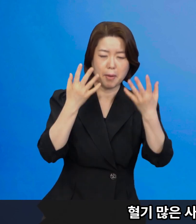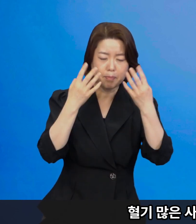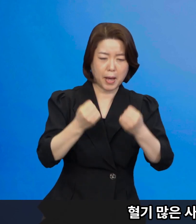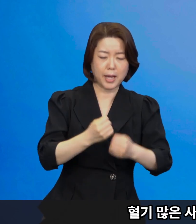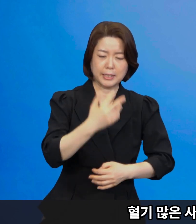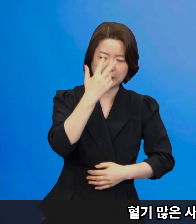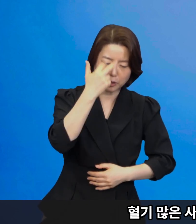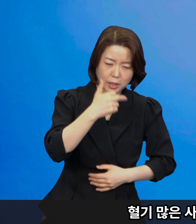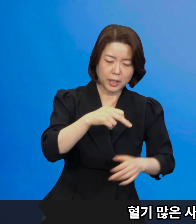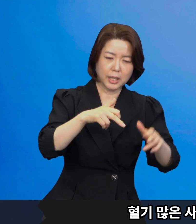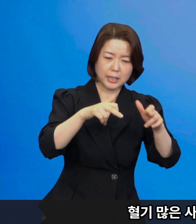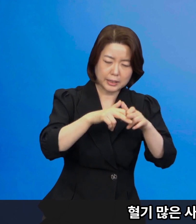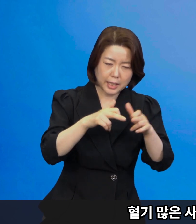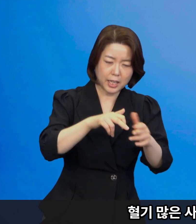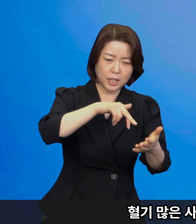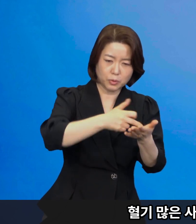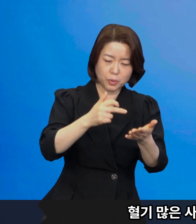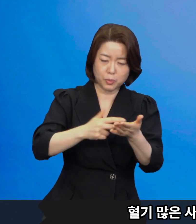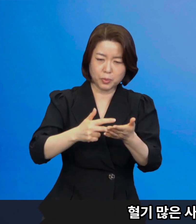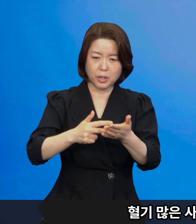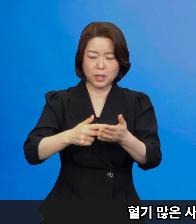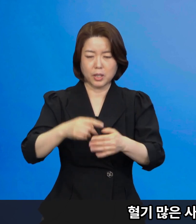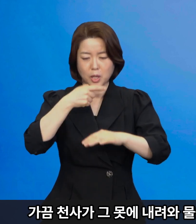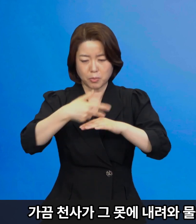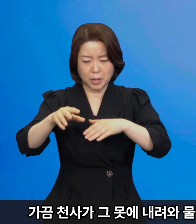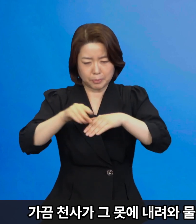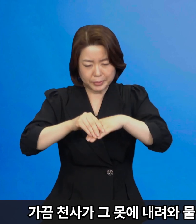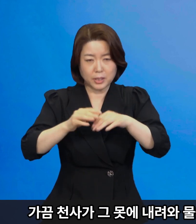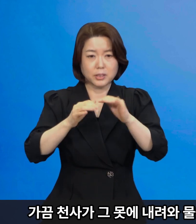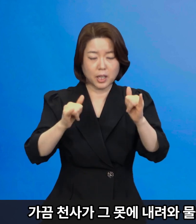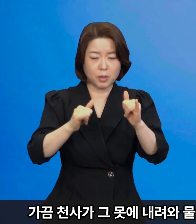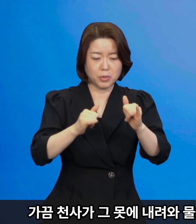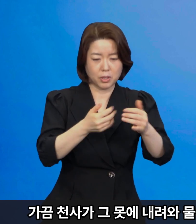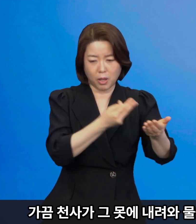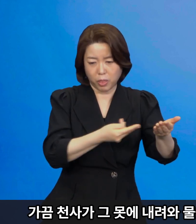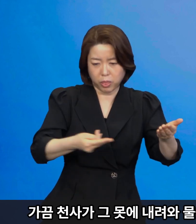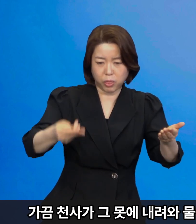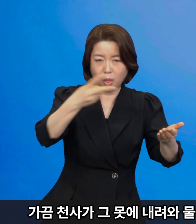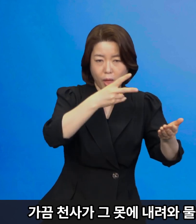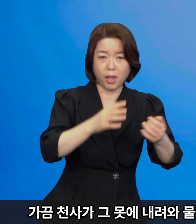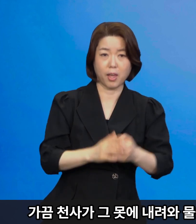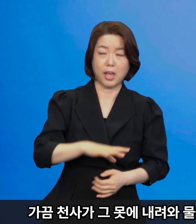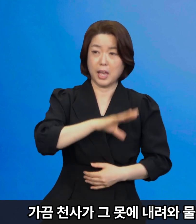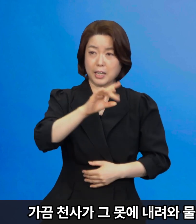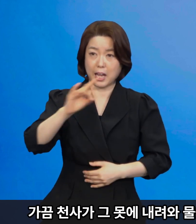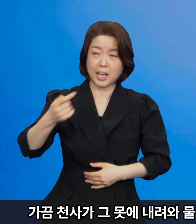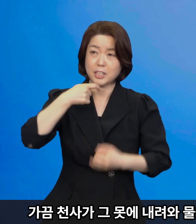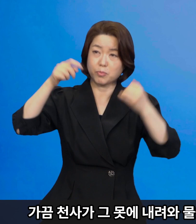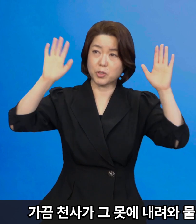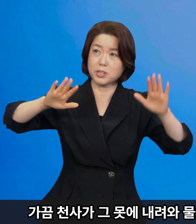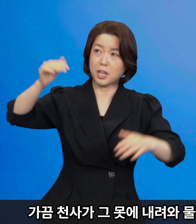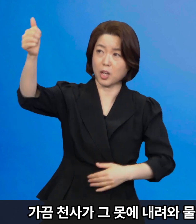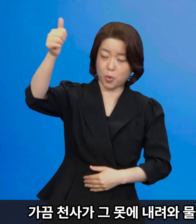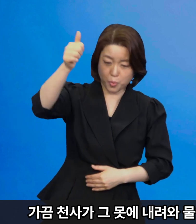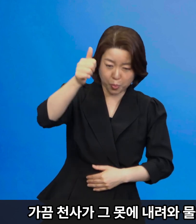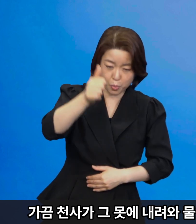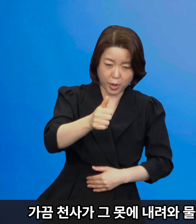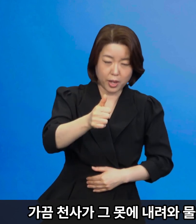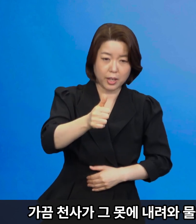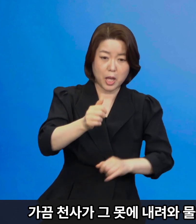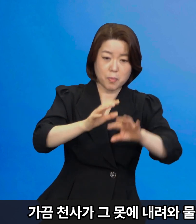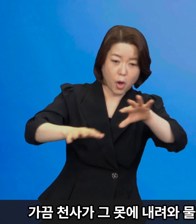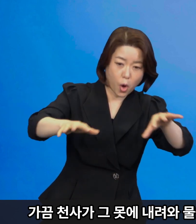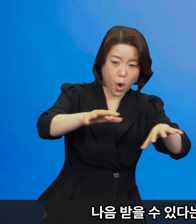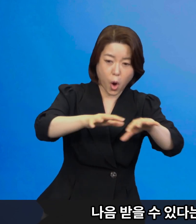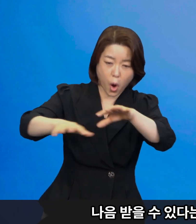사람, 혈기 마른 사람들이 있었습니다. 가끔 천사가 그 못에 내려와 물을 흔들면 제일 먼저 내려가는